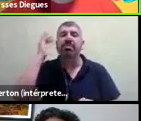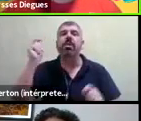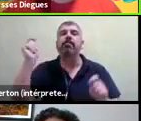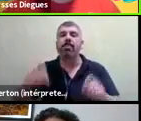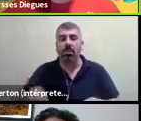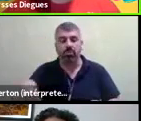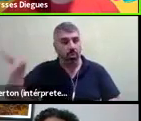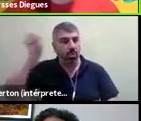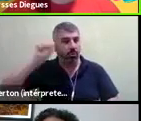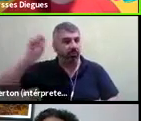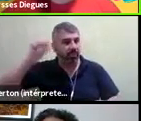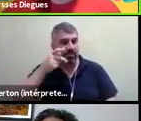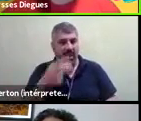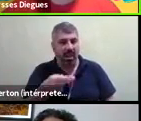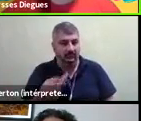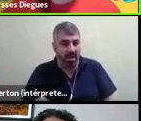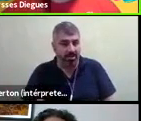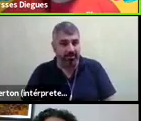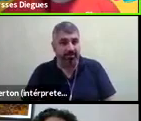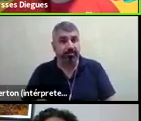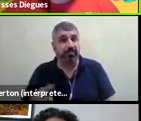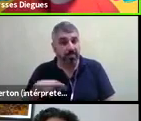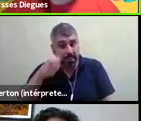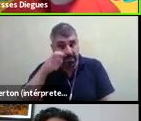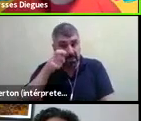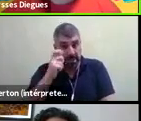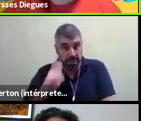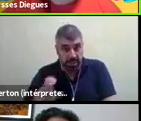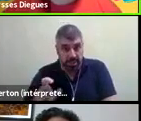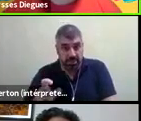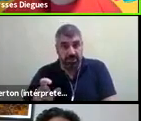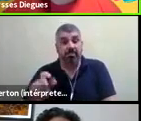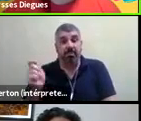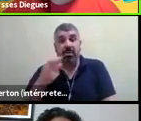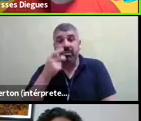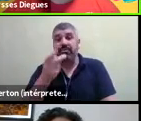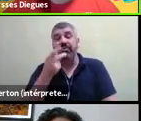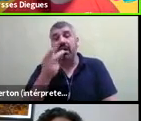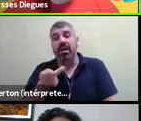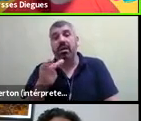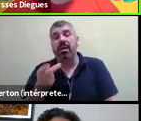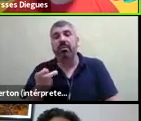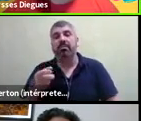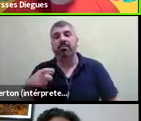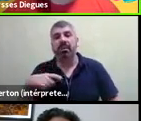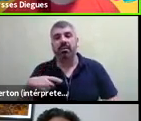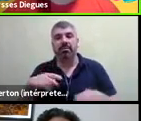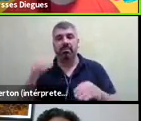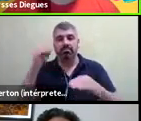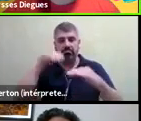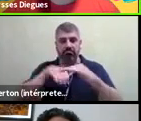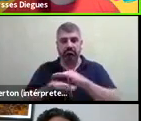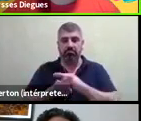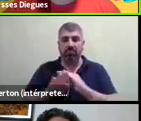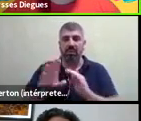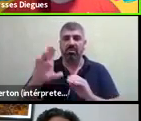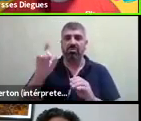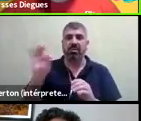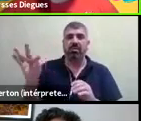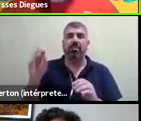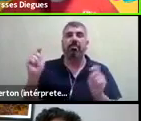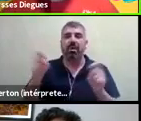falarem. Então, quem tiver interesse, precisar, pode entrar aqui em contato com a gente pelo inbox e a gente passa todas as